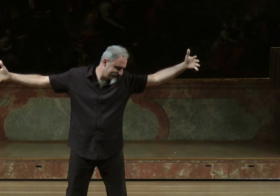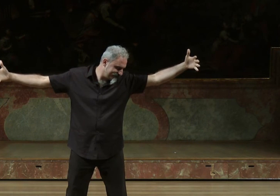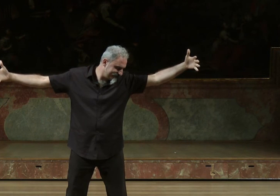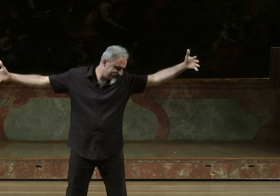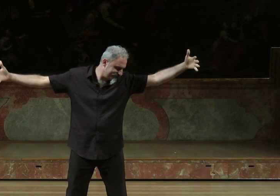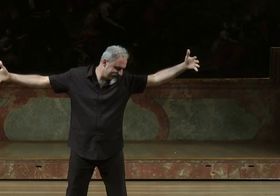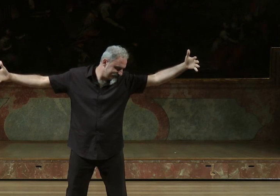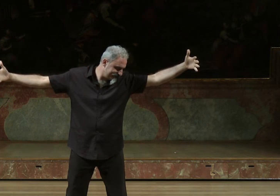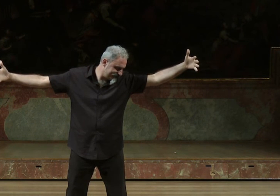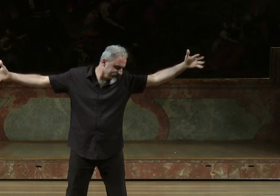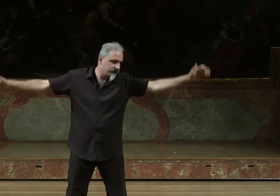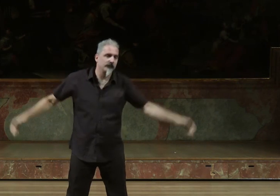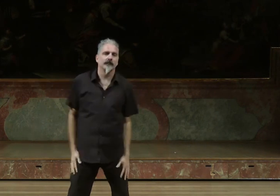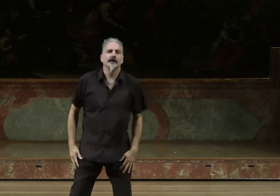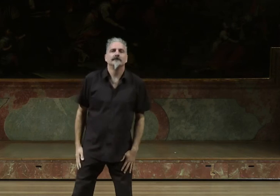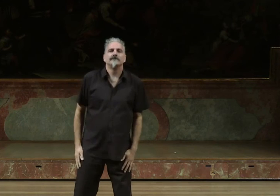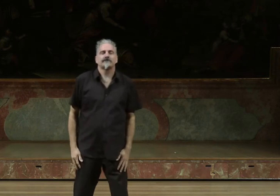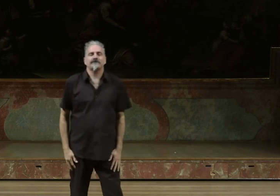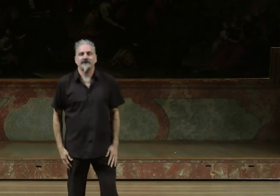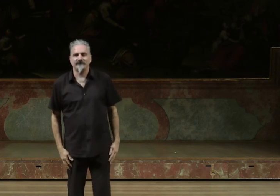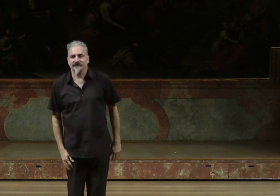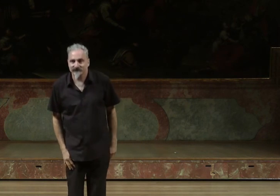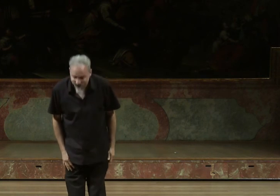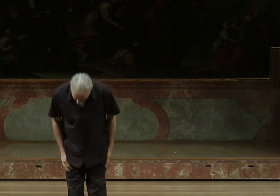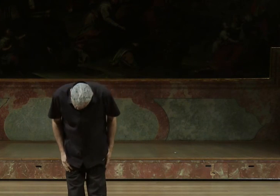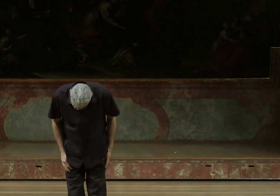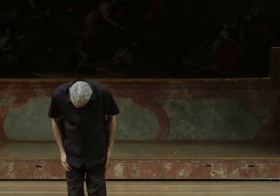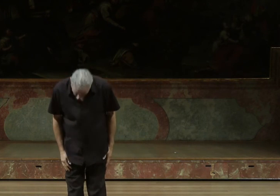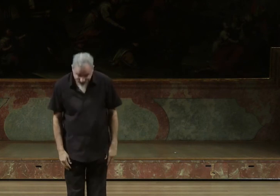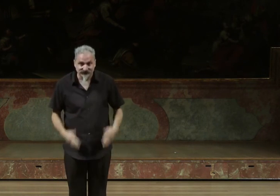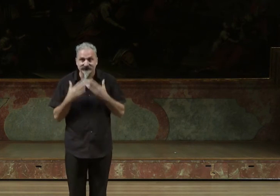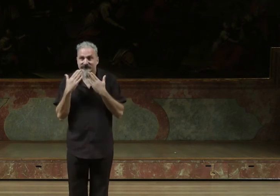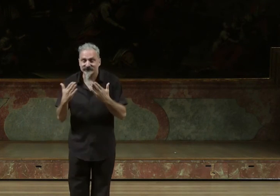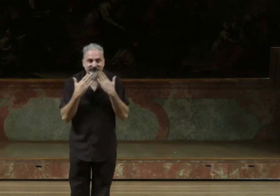nasser Regen.